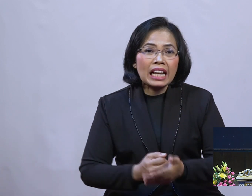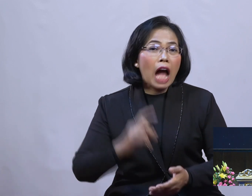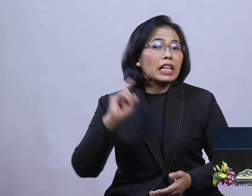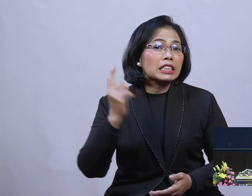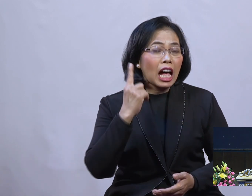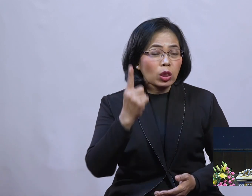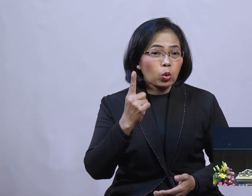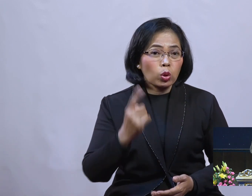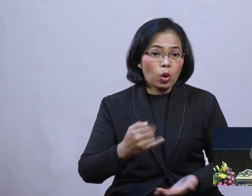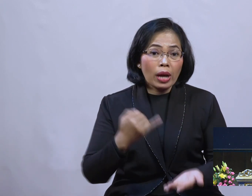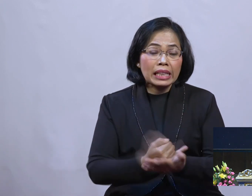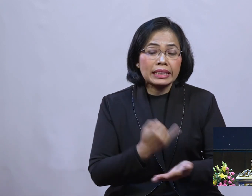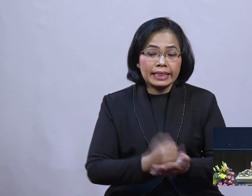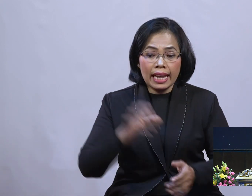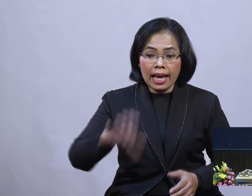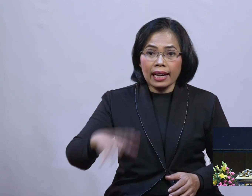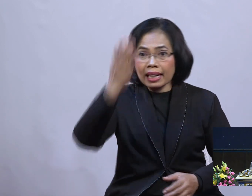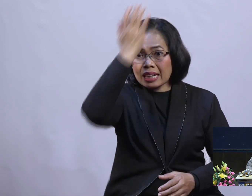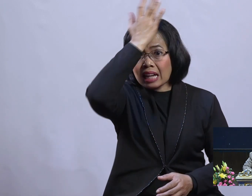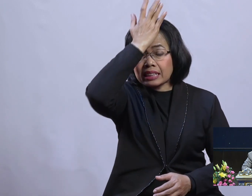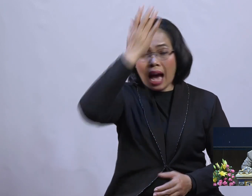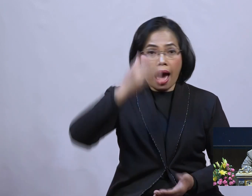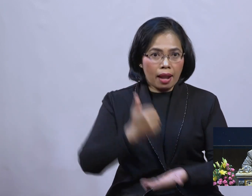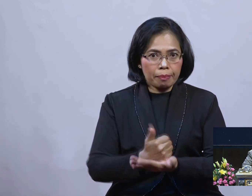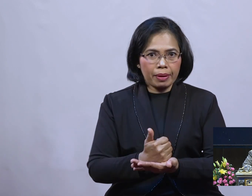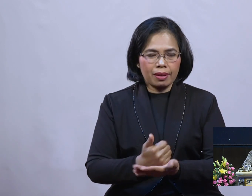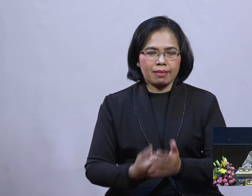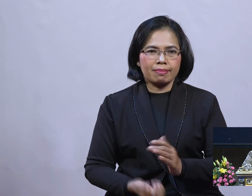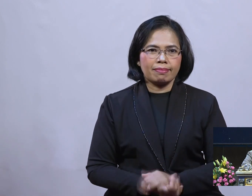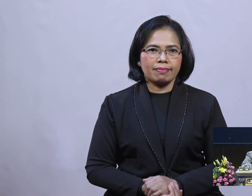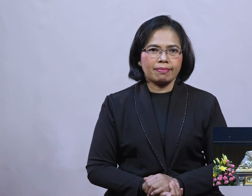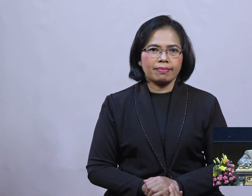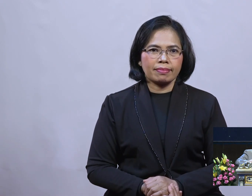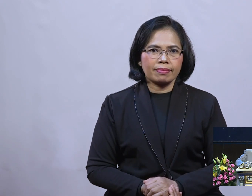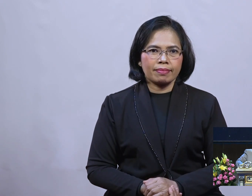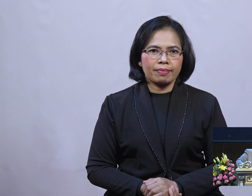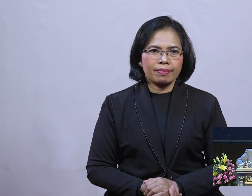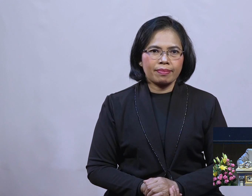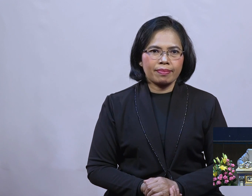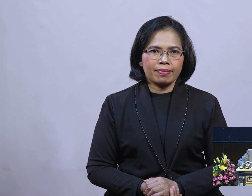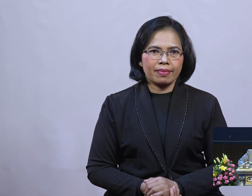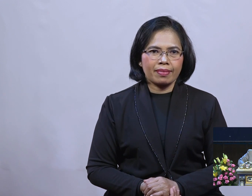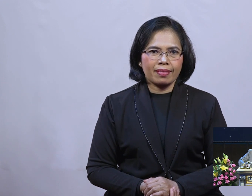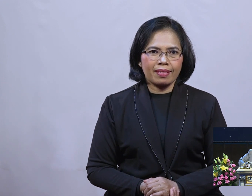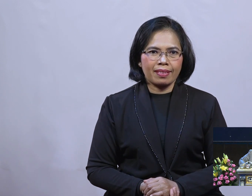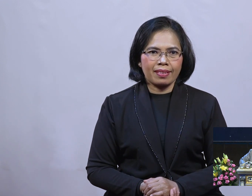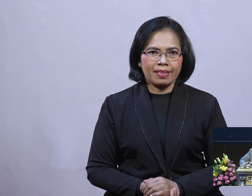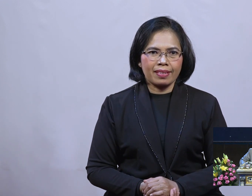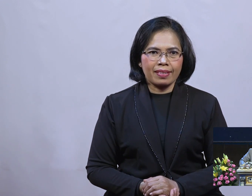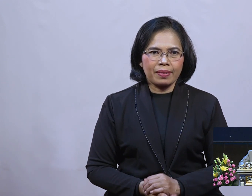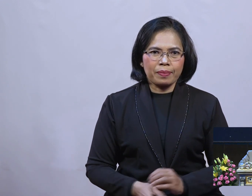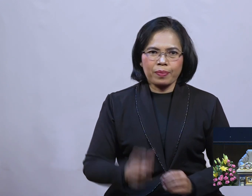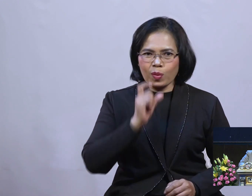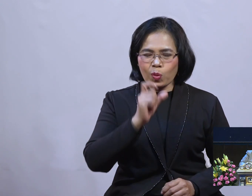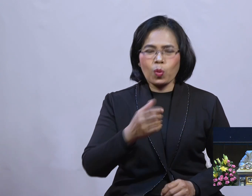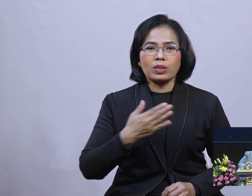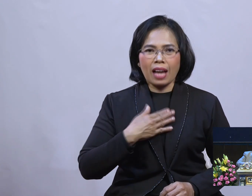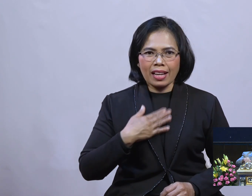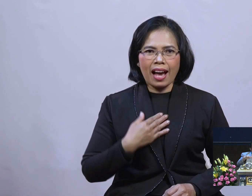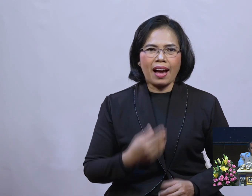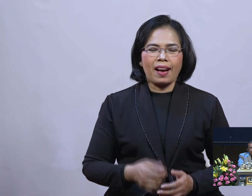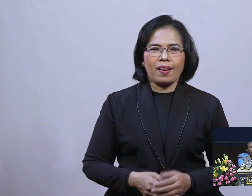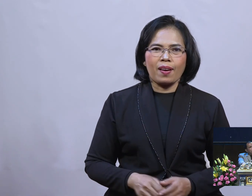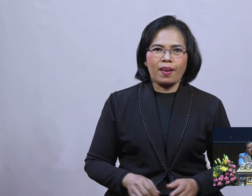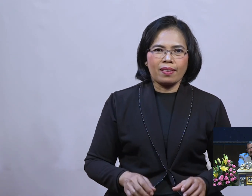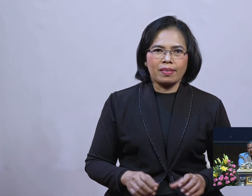Tuhan kita Yesus Kristus yang 7 katakan amin Hai buat saya mau apapun namanya mau Injil sosial kek mau